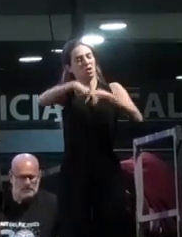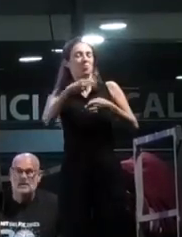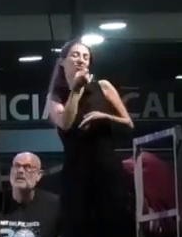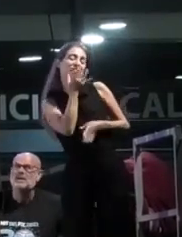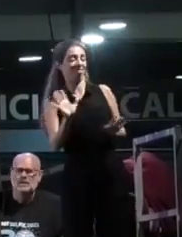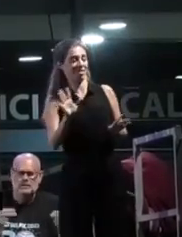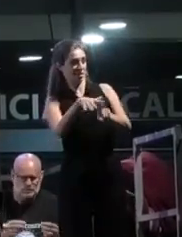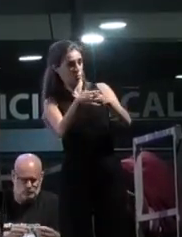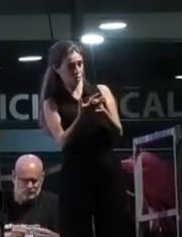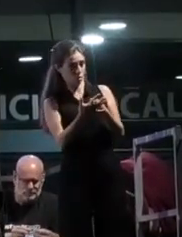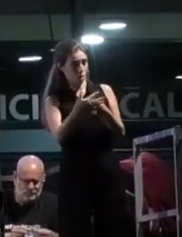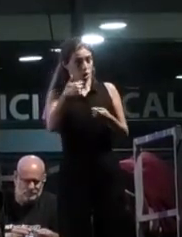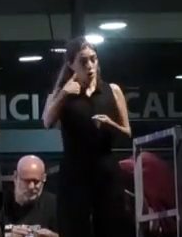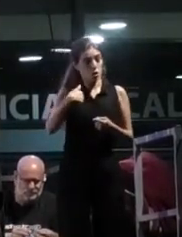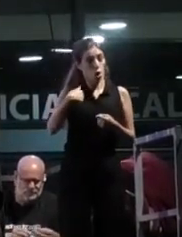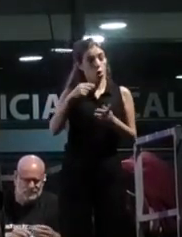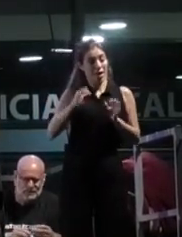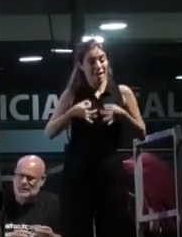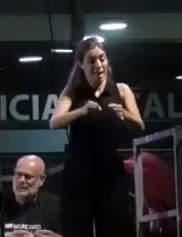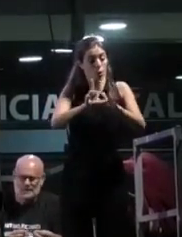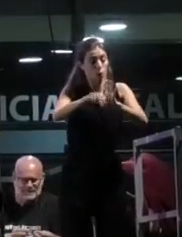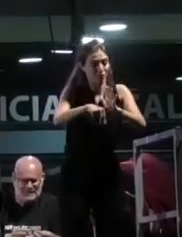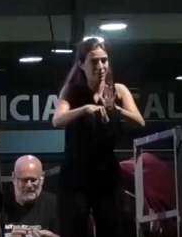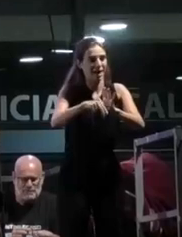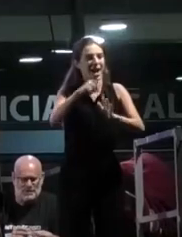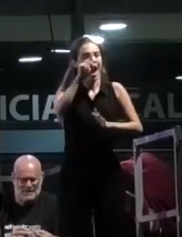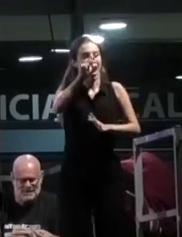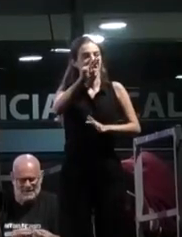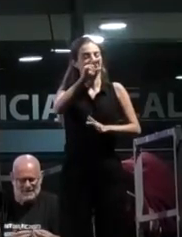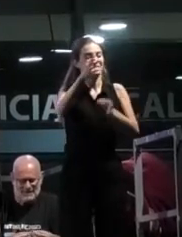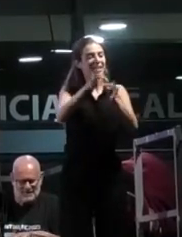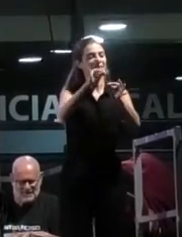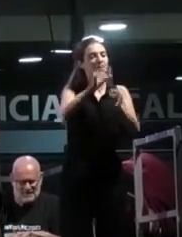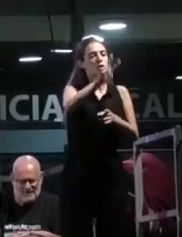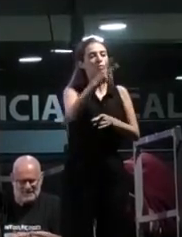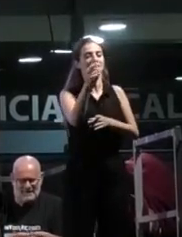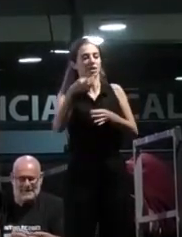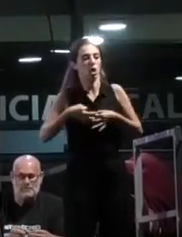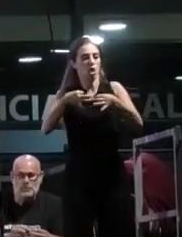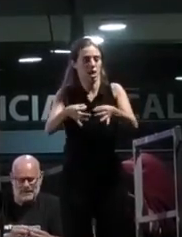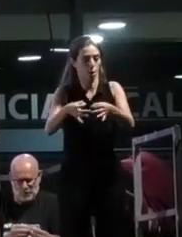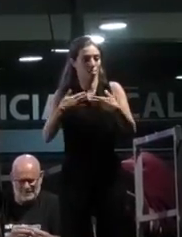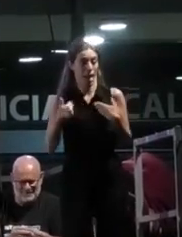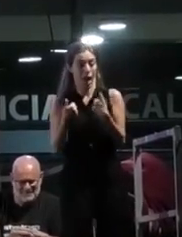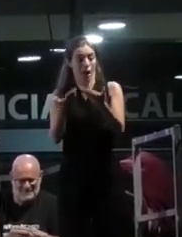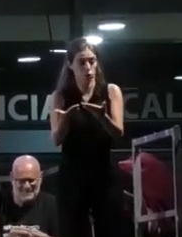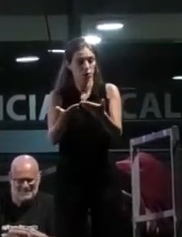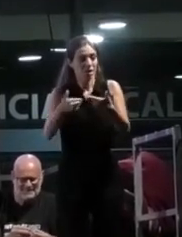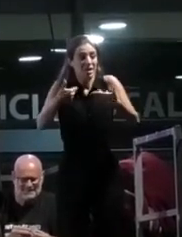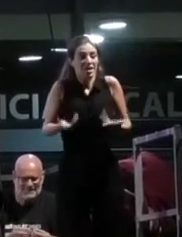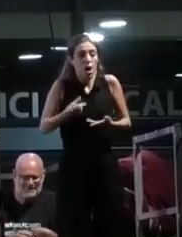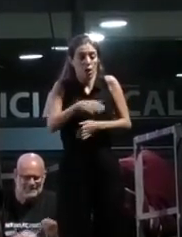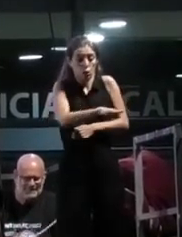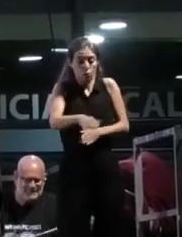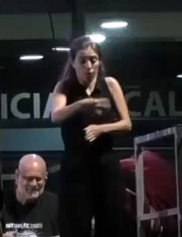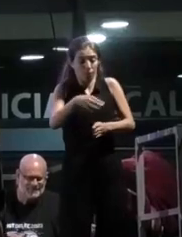fàcil. Jo vaig arribar una mica més tard per ajudar-vos, el setembre del 2006. I he de barallar-me a peu i a